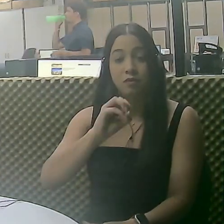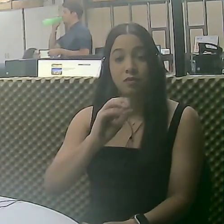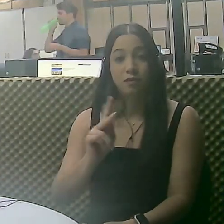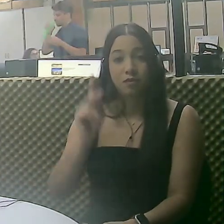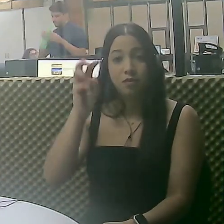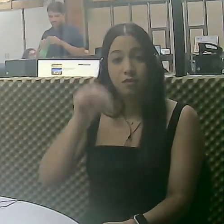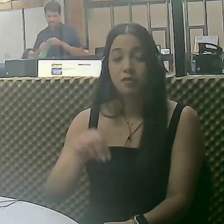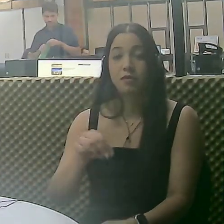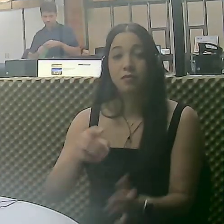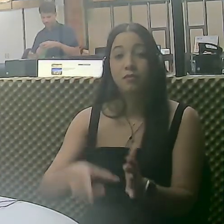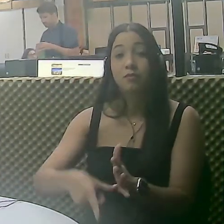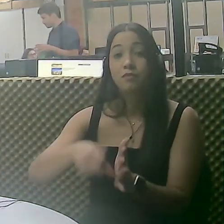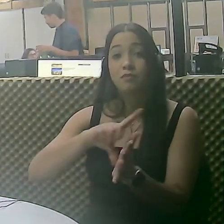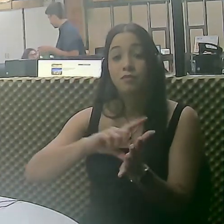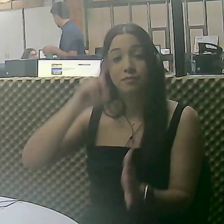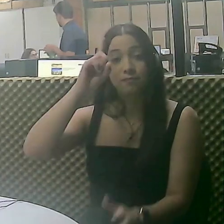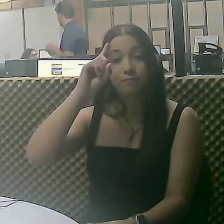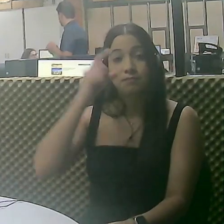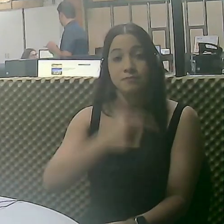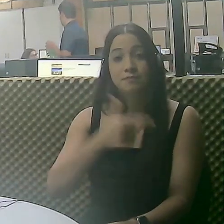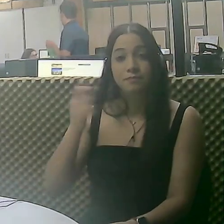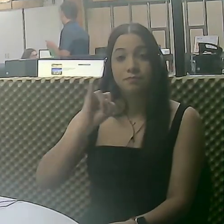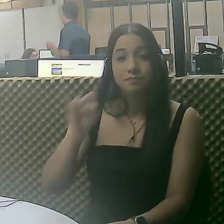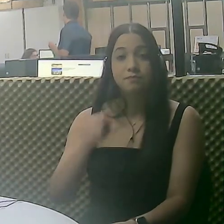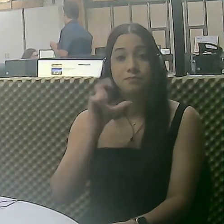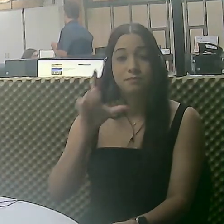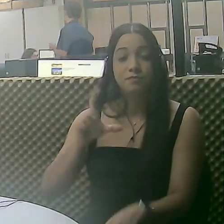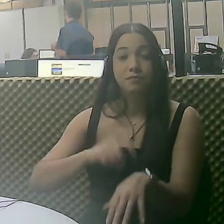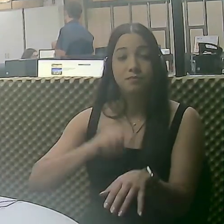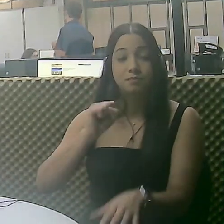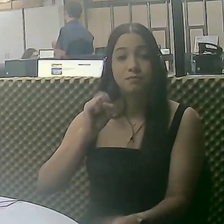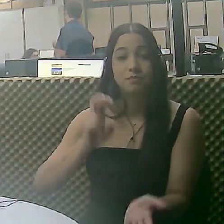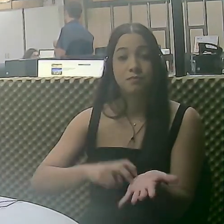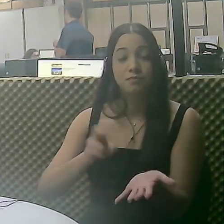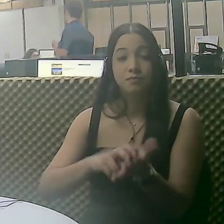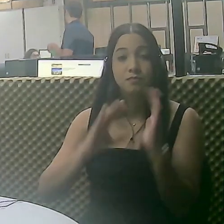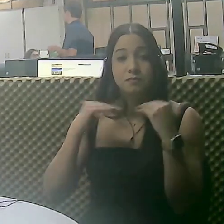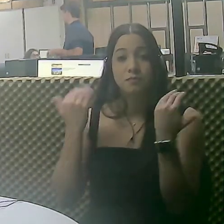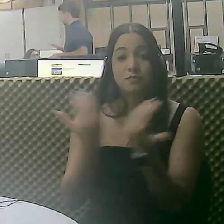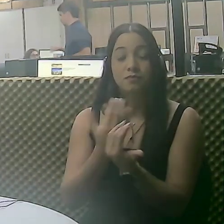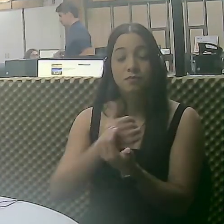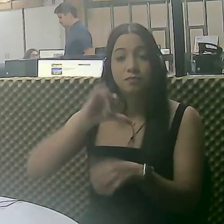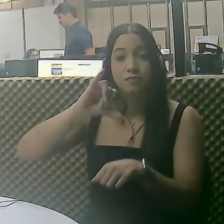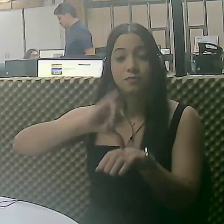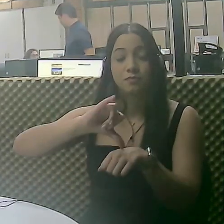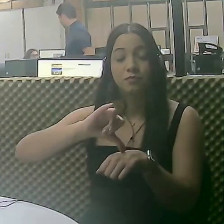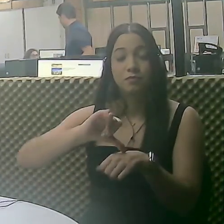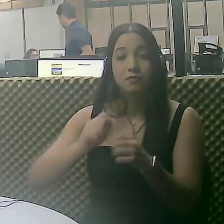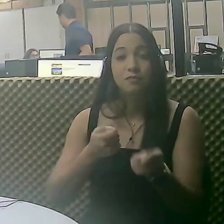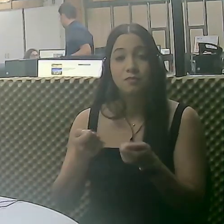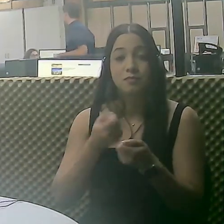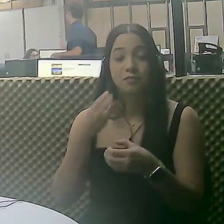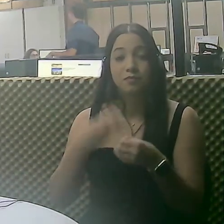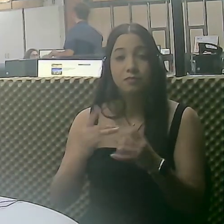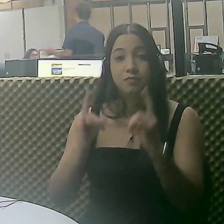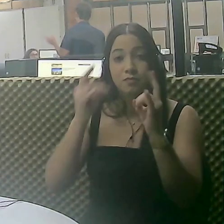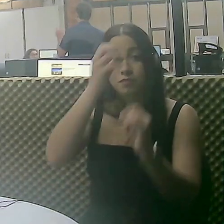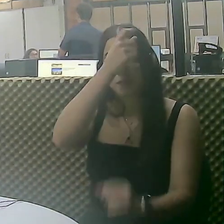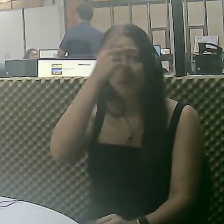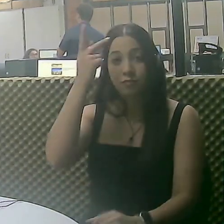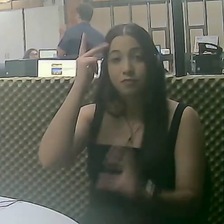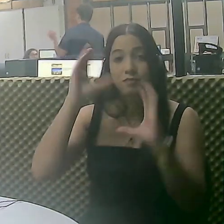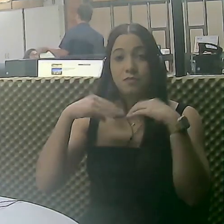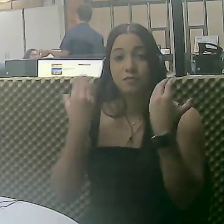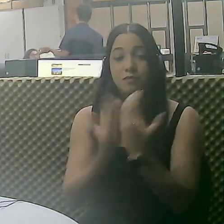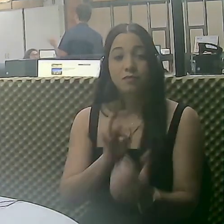quilômetros. Antes, no dia 22 de julho, às 8 da manhã, no auditório do Centro Administrativo Municipal, acontecerá o